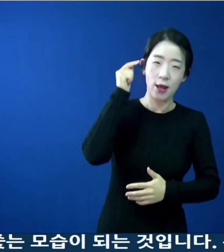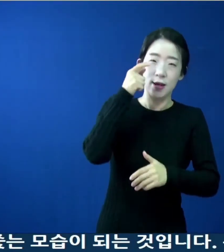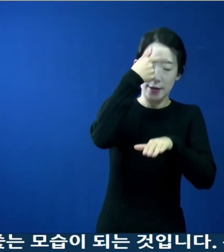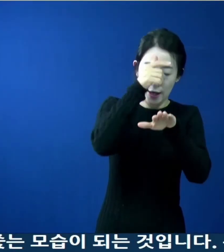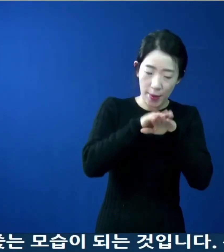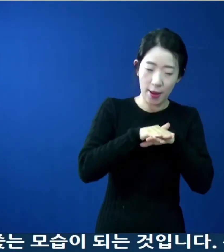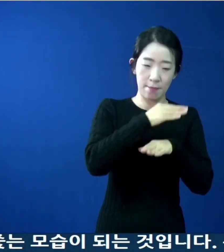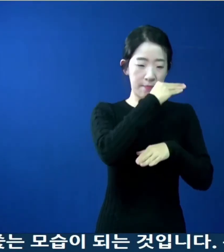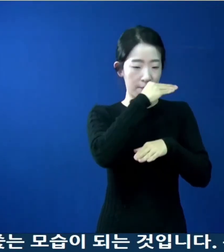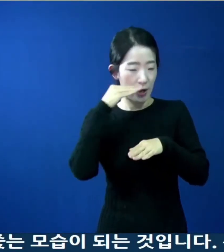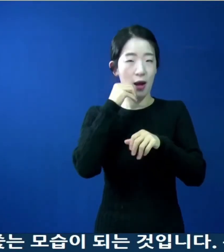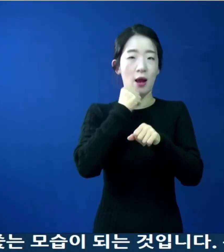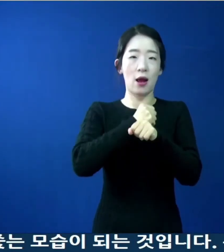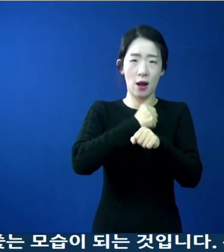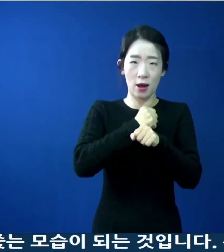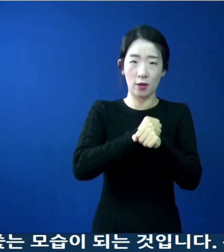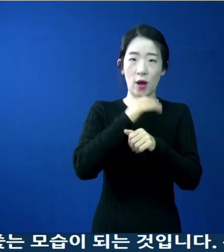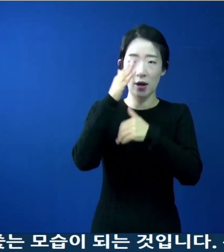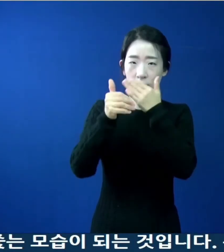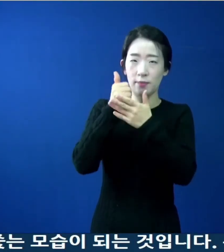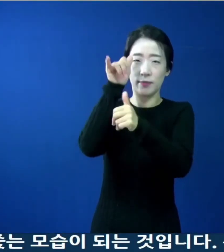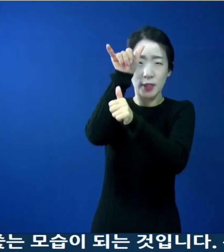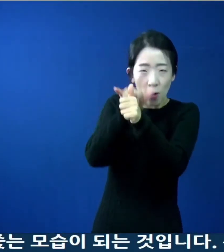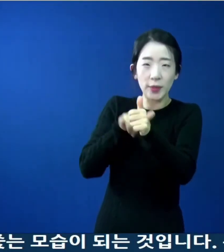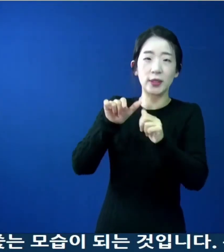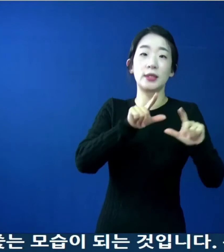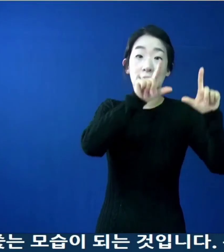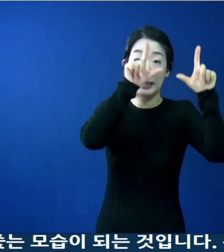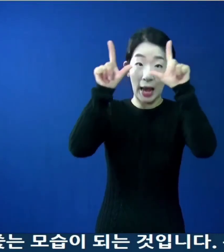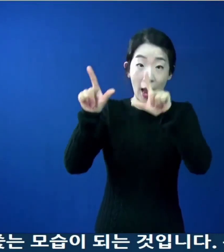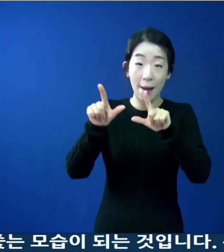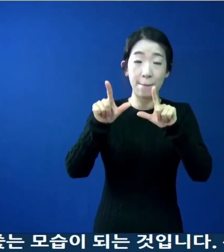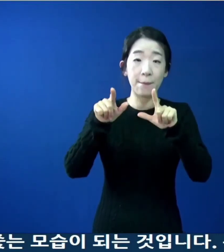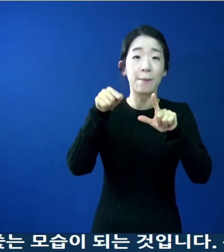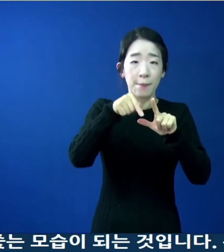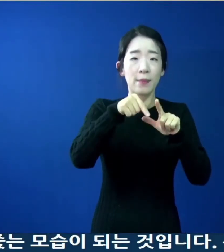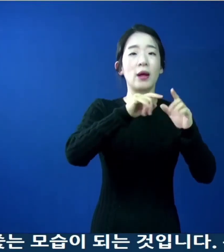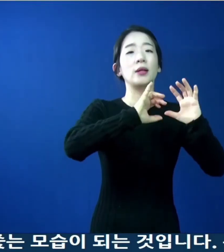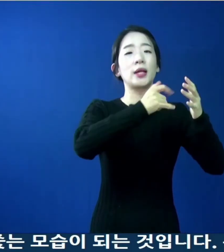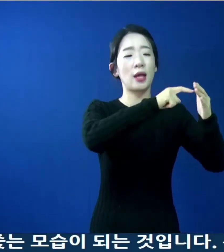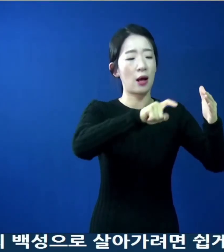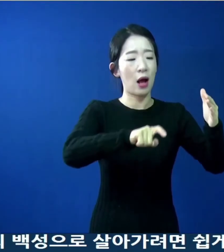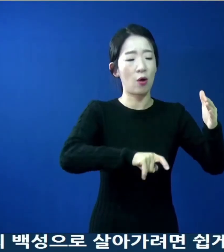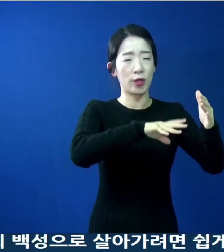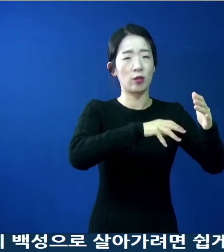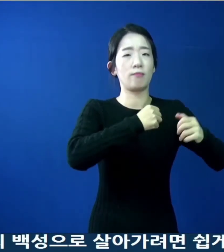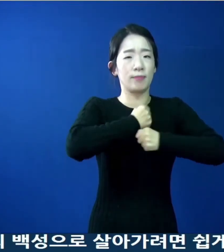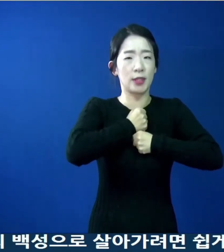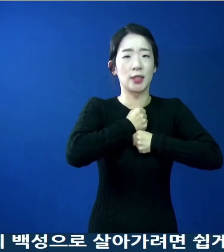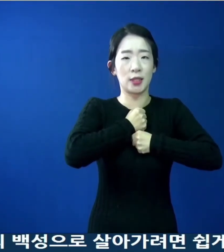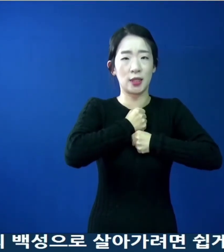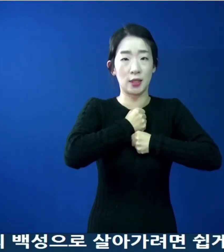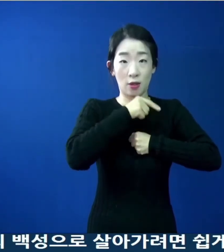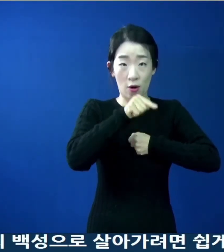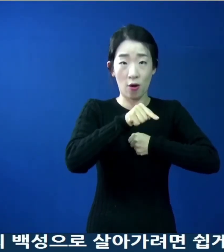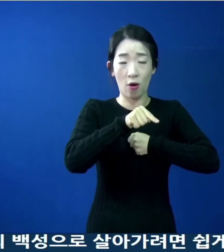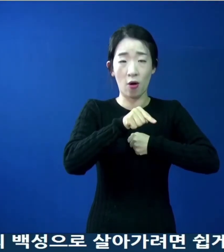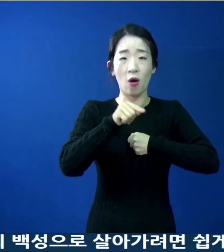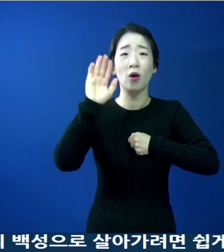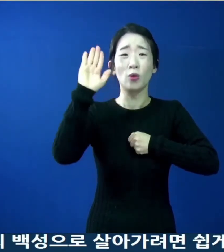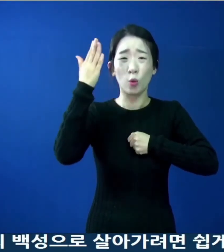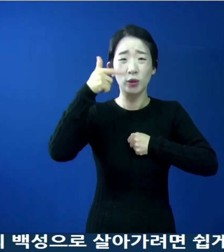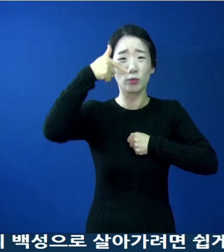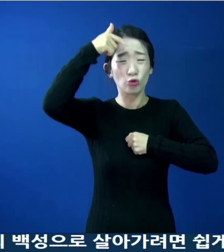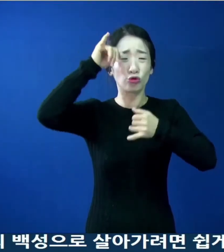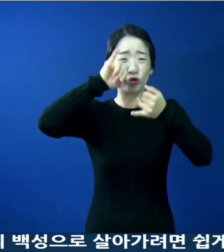예배하며 경배하고 하나님을 섬기는 삶을 세상 가운데 해야 되어야 된다. 이것을 요즘 시대가 아니라 구약